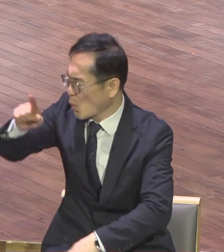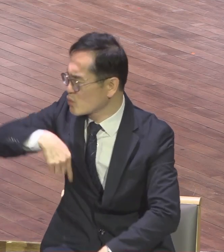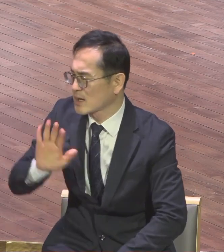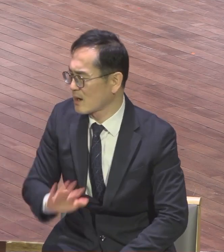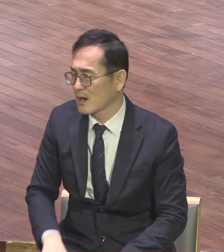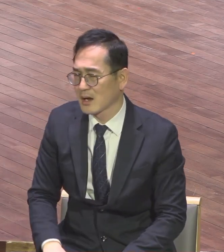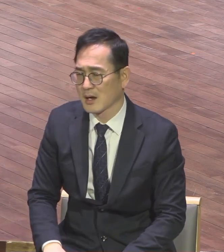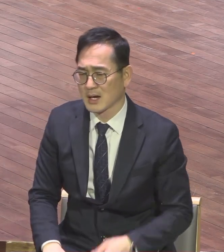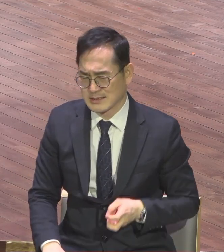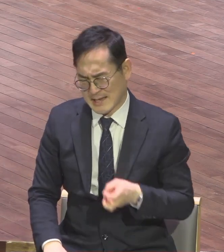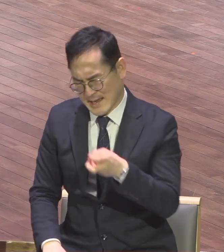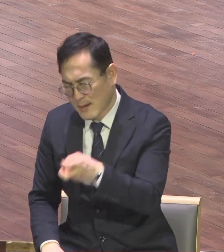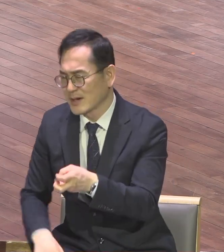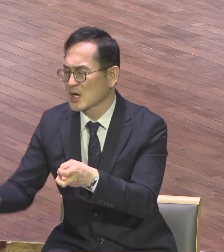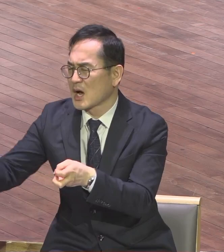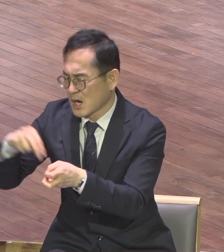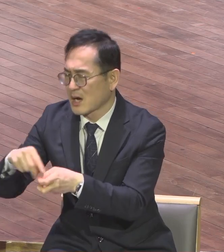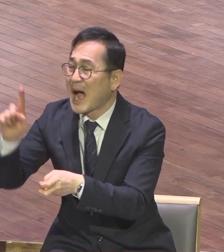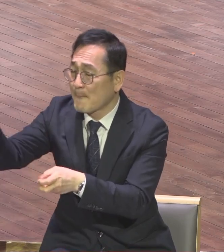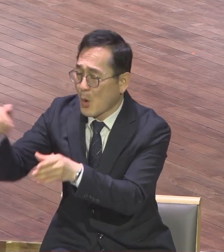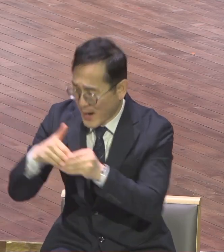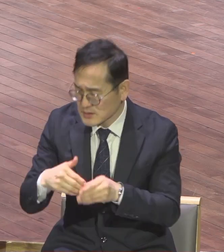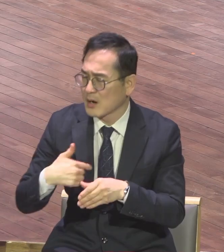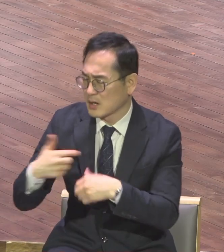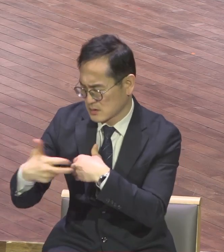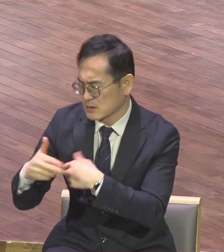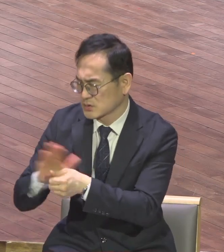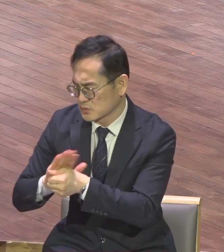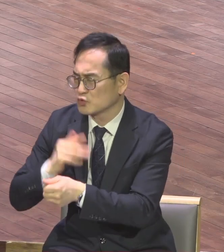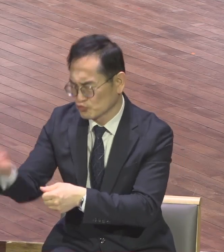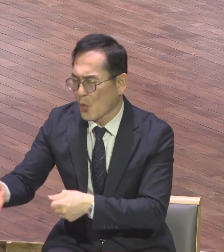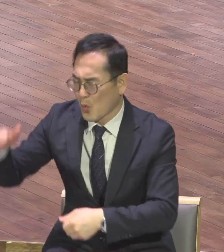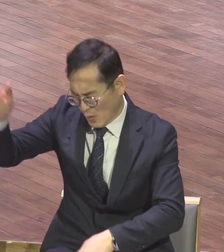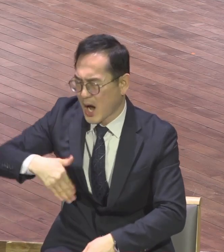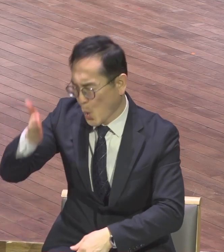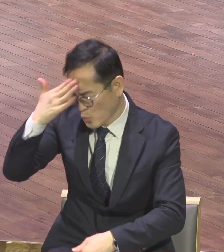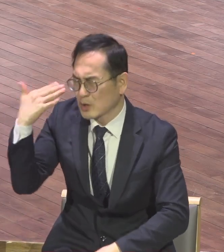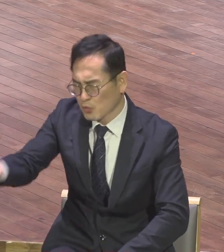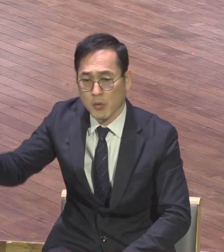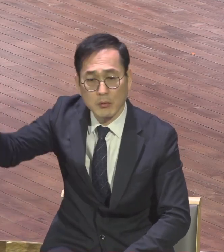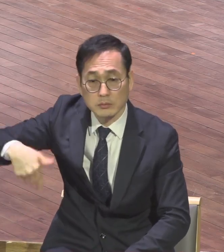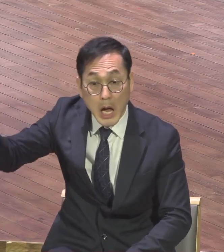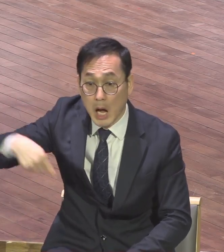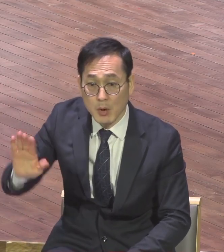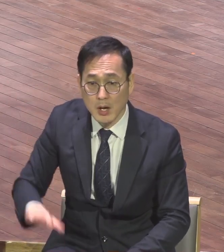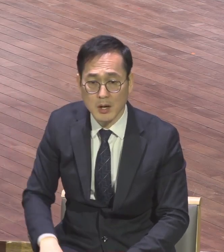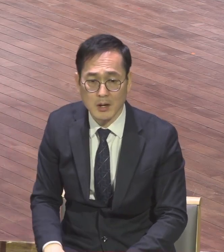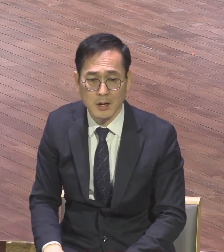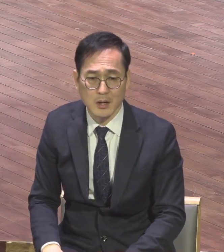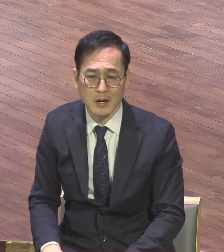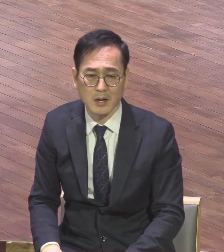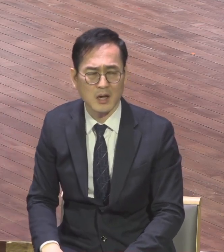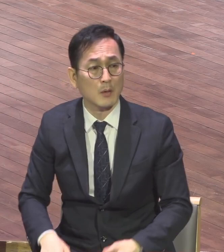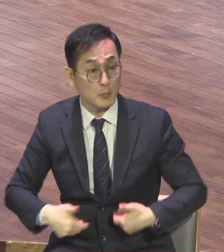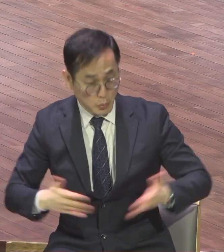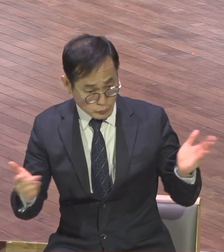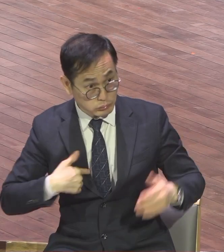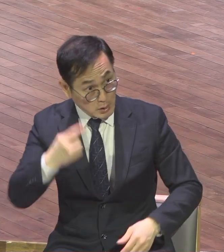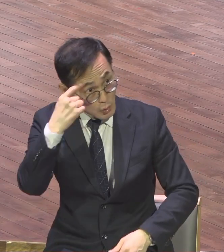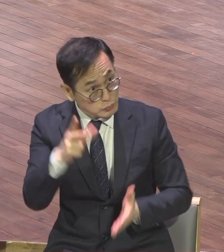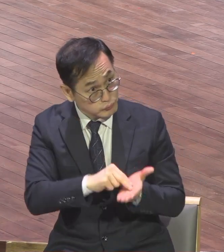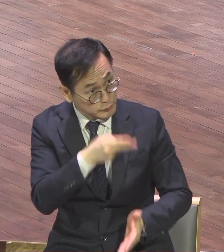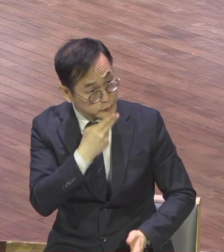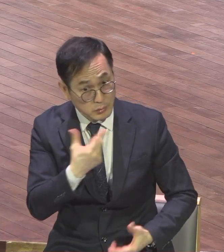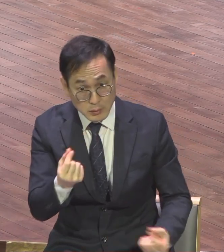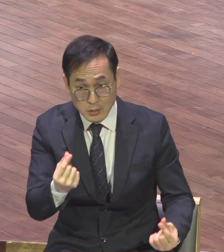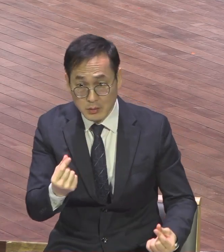동네에서 광고를 하면서 와서 한 번만 진료를 받으라고 나오지 않는다는 것입니다. 우리나라는 어떻습니까? 가정들은 어떻습니까?